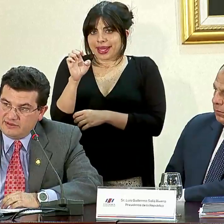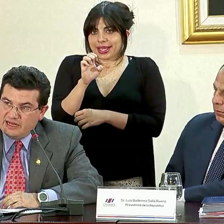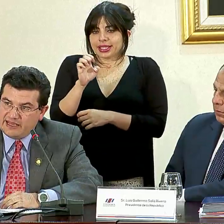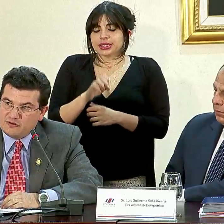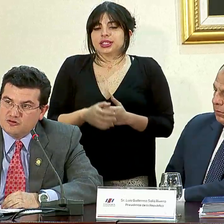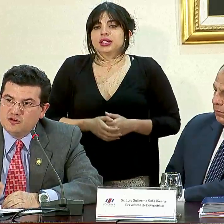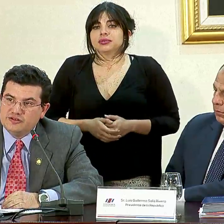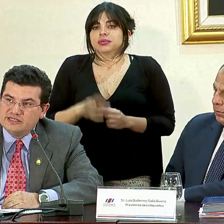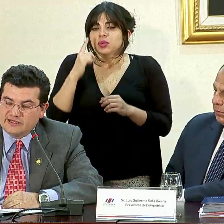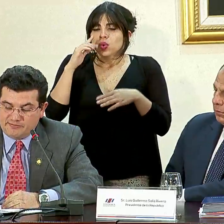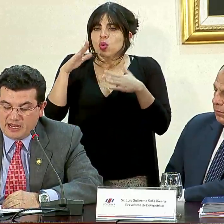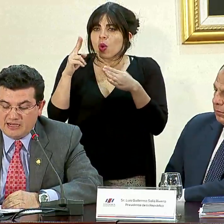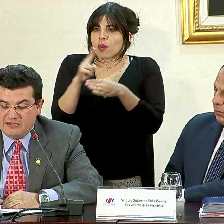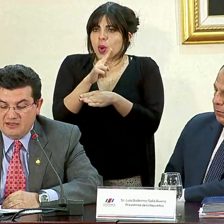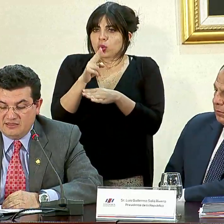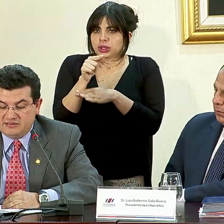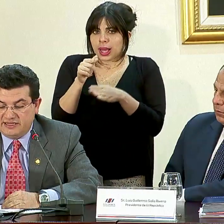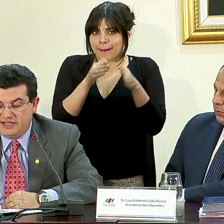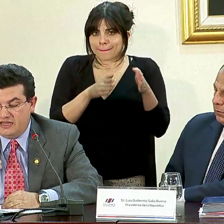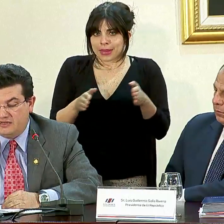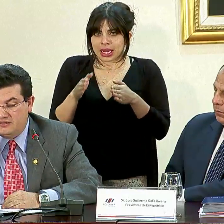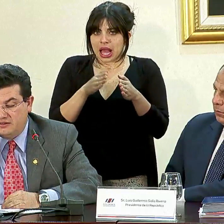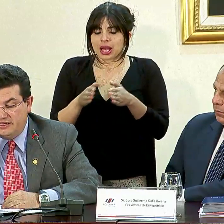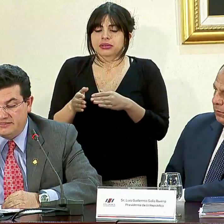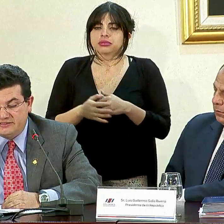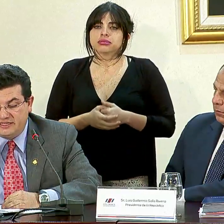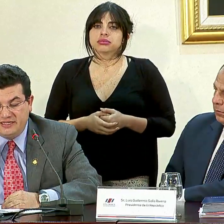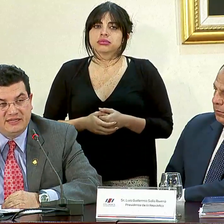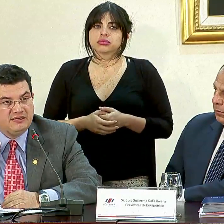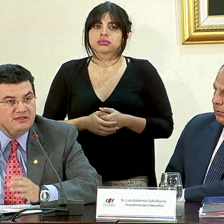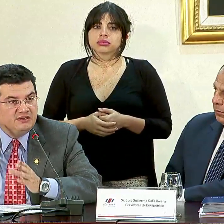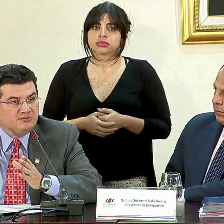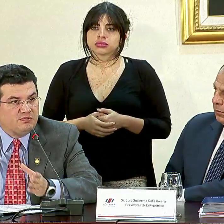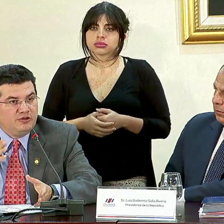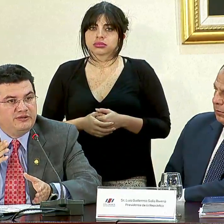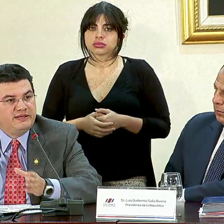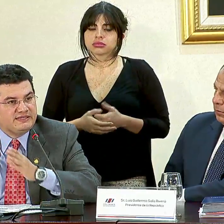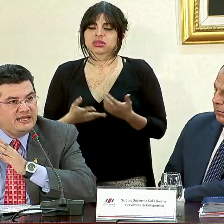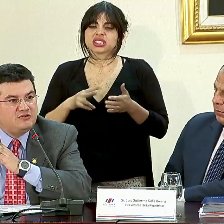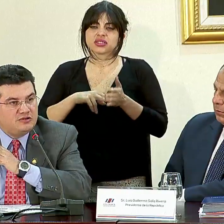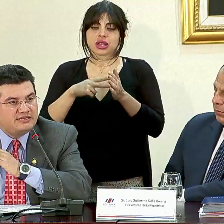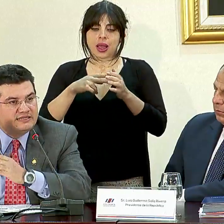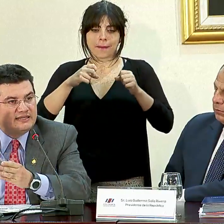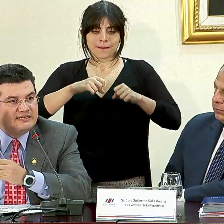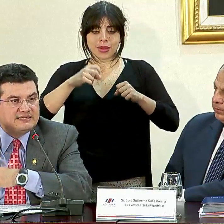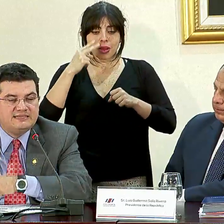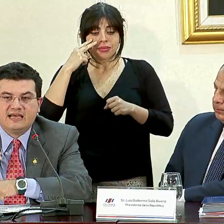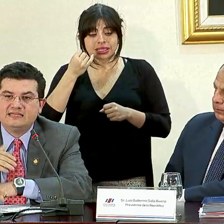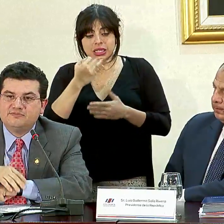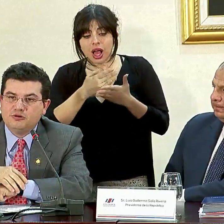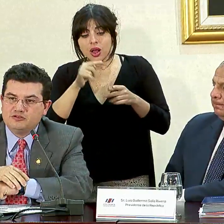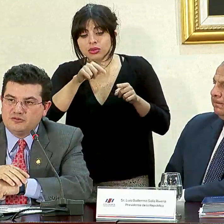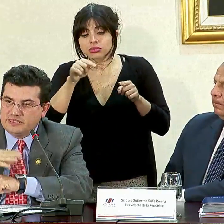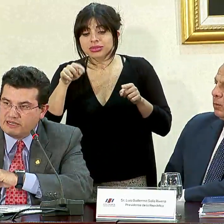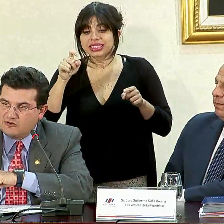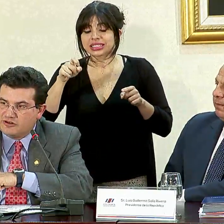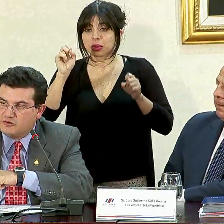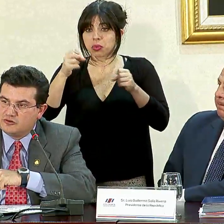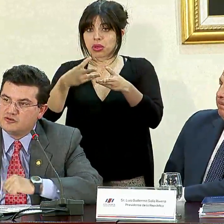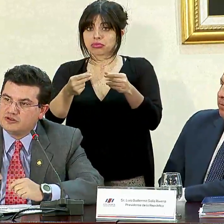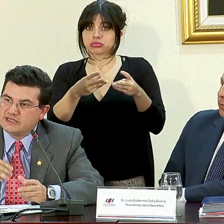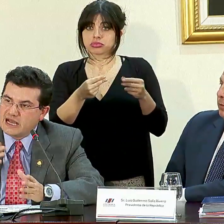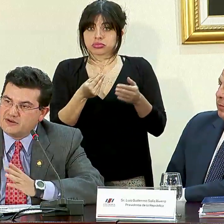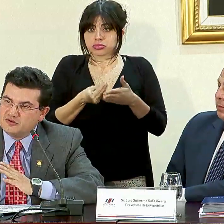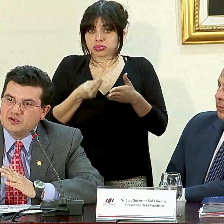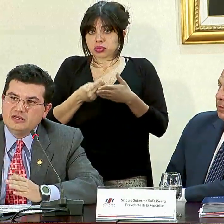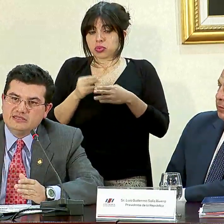emergencia, de la ejecución de este plan, serían poder ver si algunas de estas necesidades se pueden solventar con